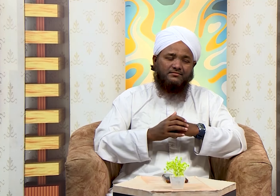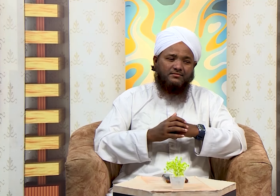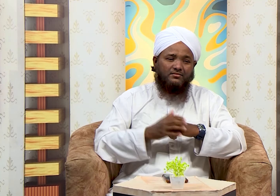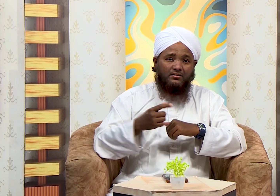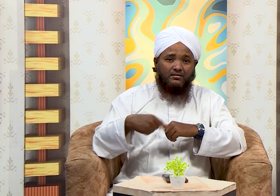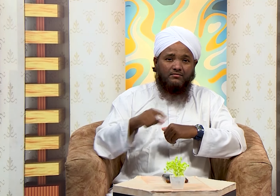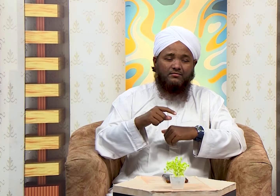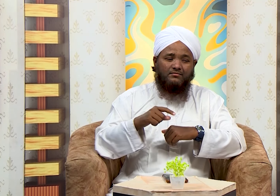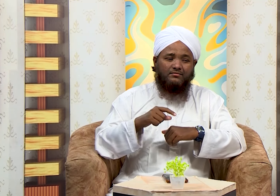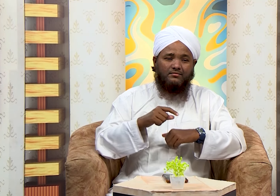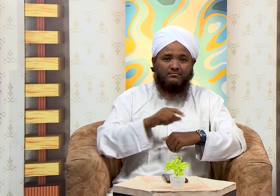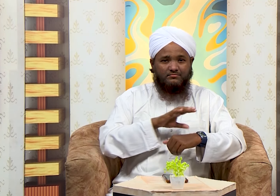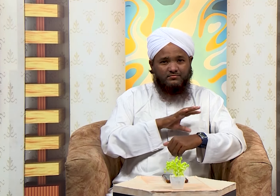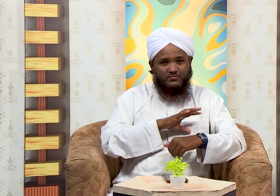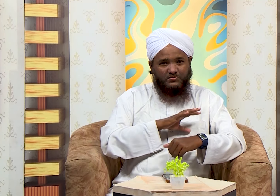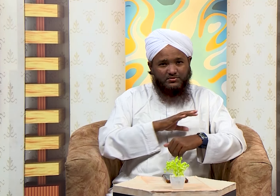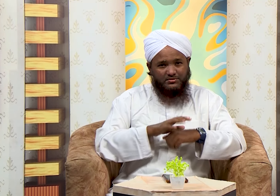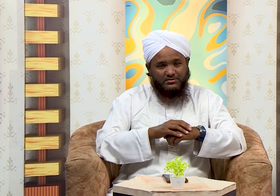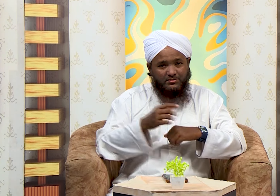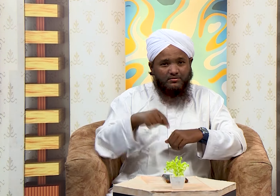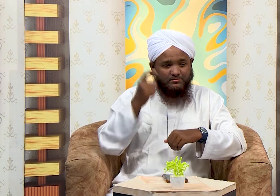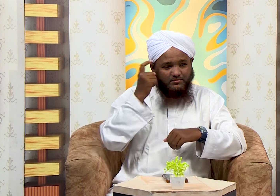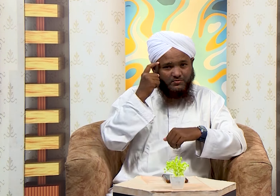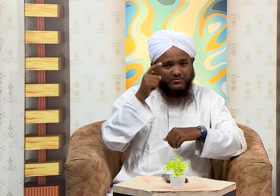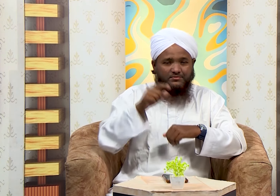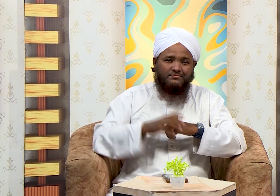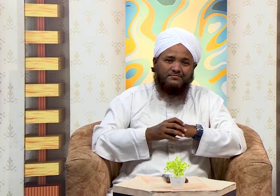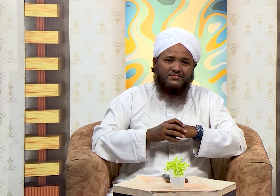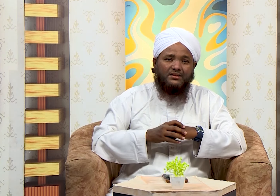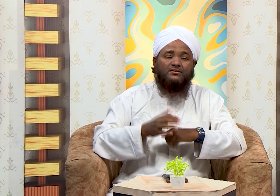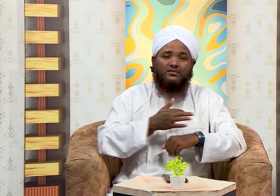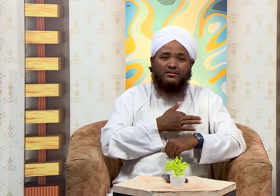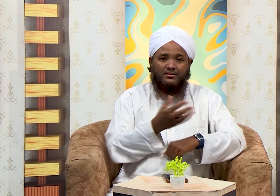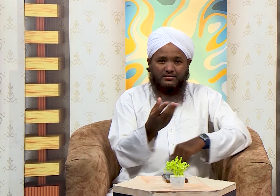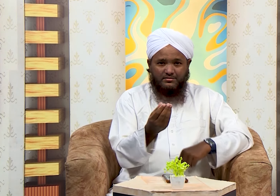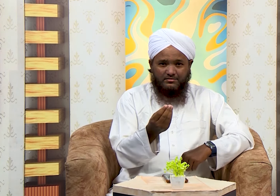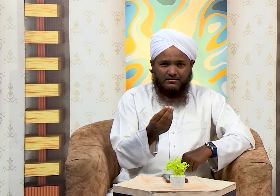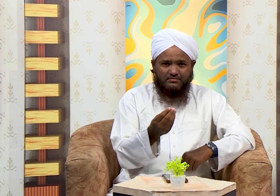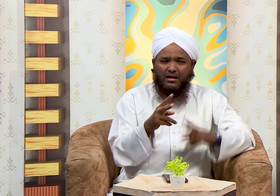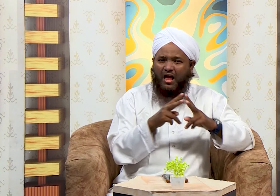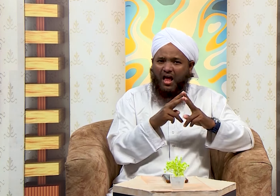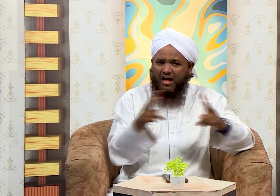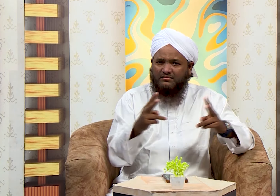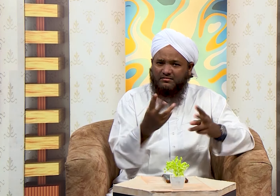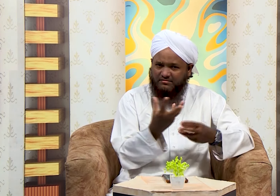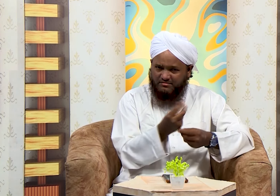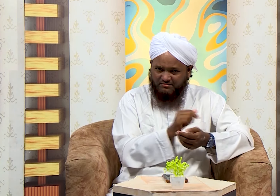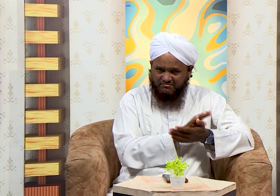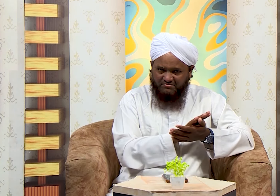درست انداز سے نہیں چلے گی تو جو نرمی کی صفت سے محروم ہوتے ہیں غصے سے بھرے رہتے ہیں تو پھر